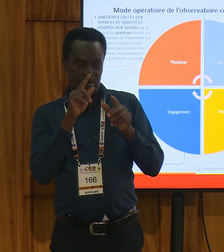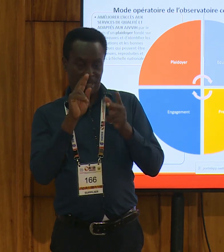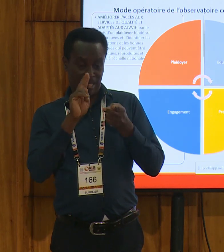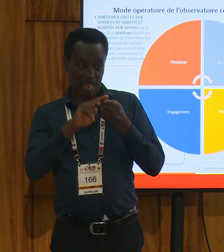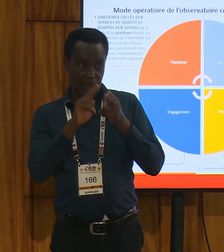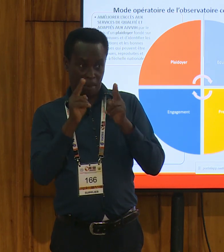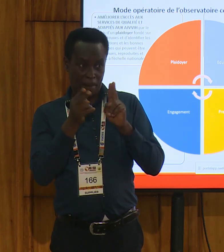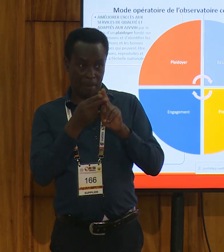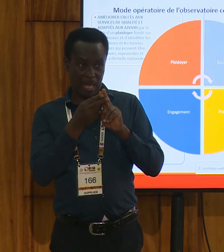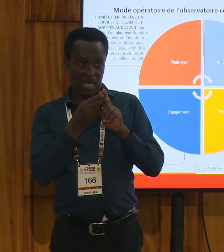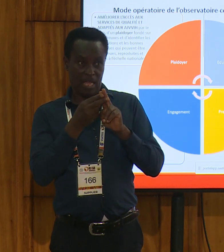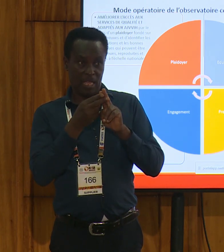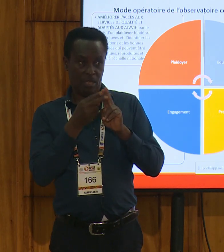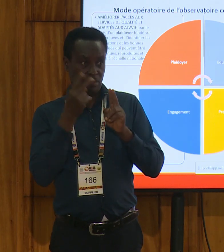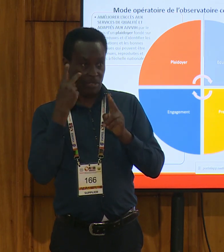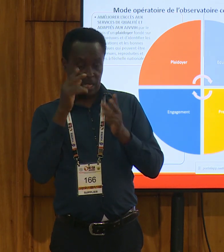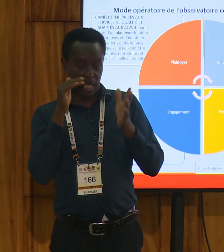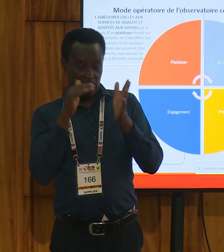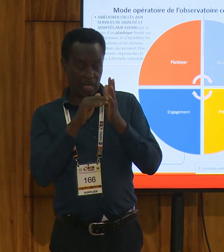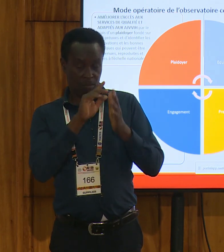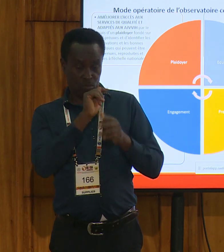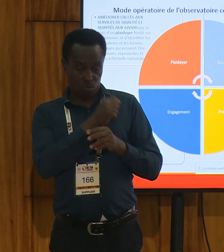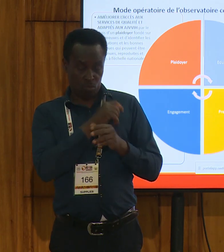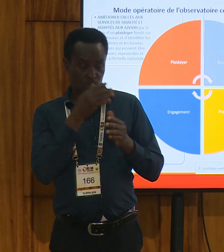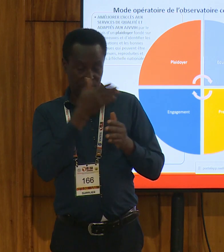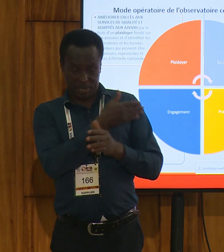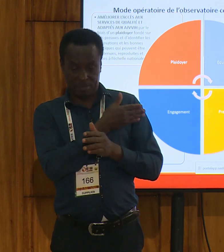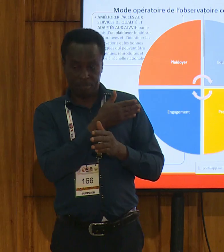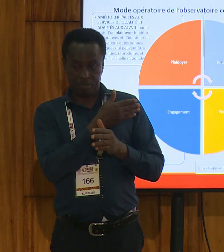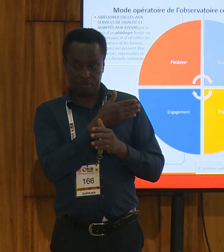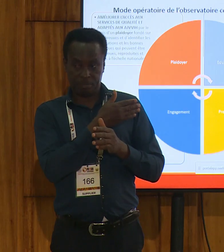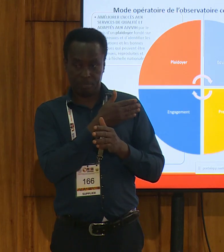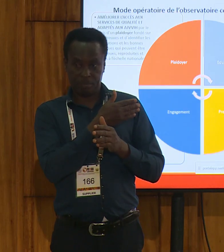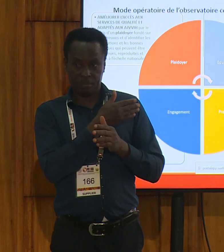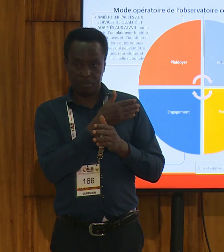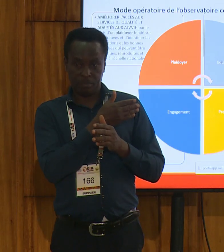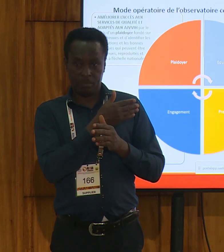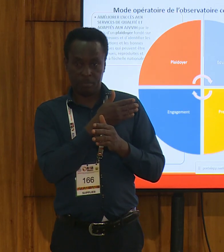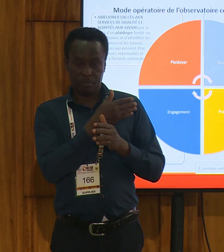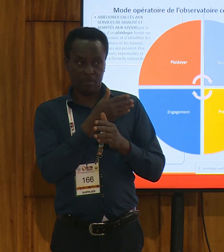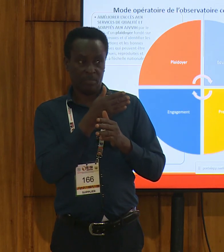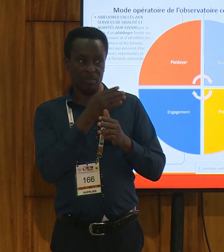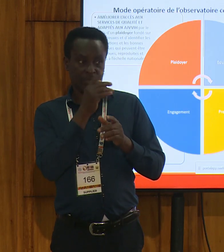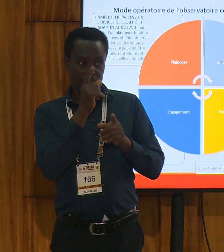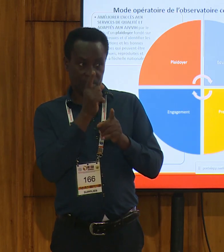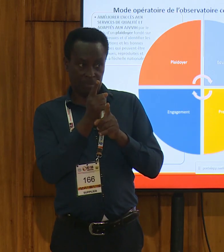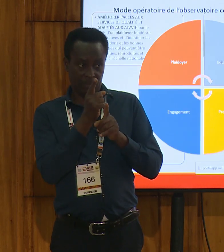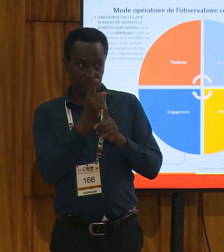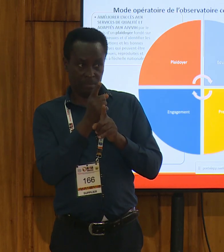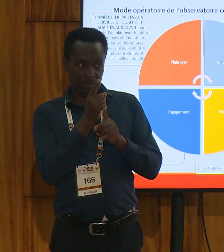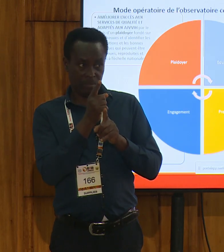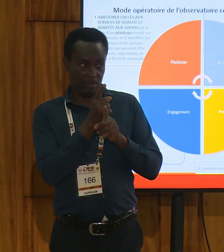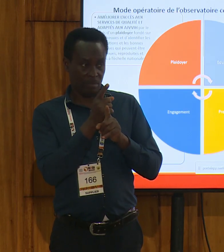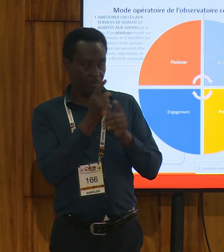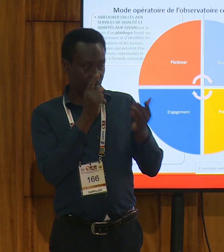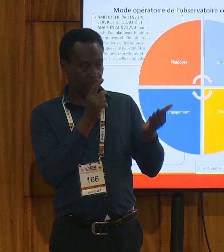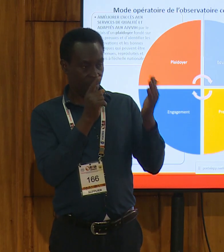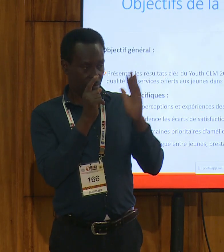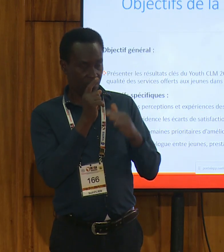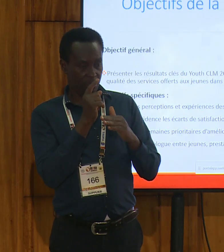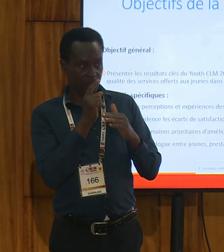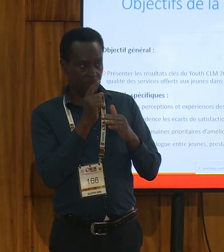aussi le CHU Sivanus Olympio. À cela, next slide please.